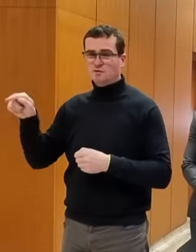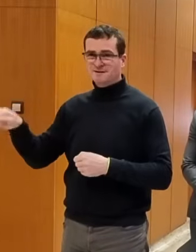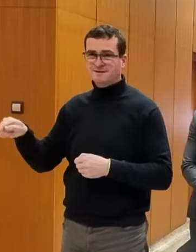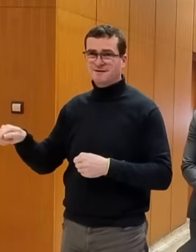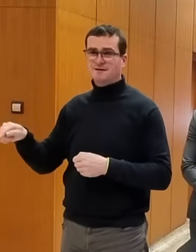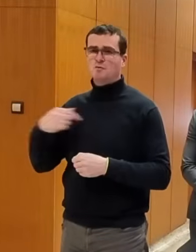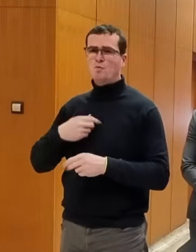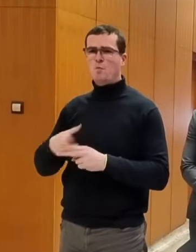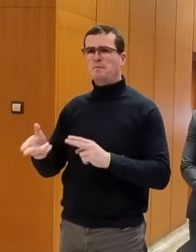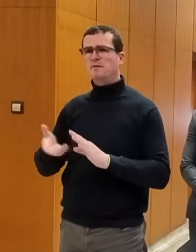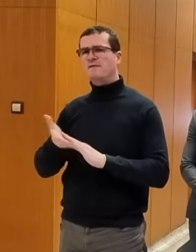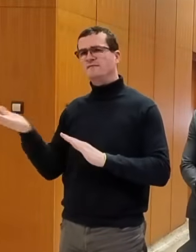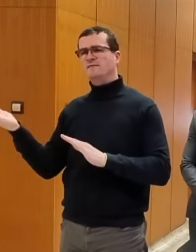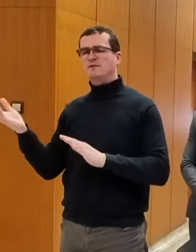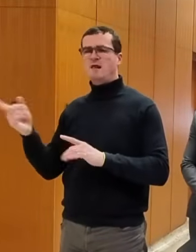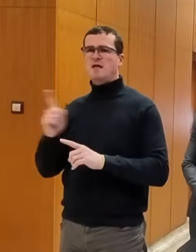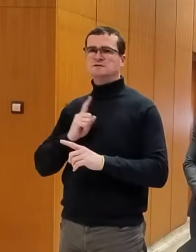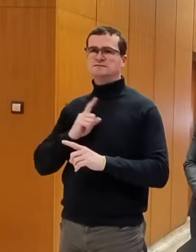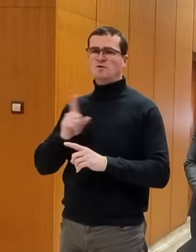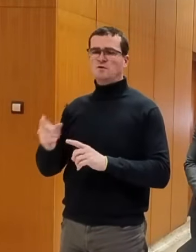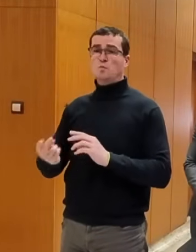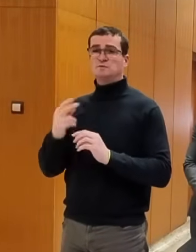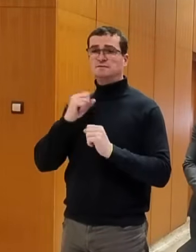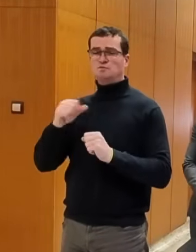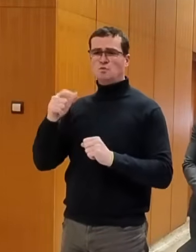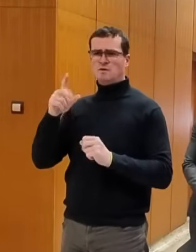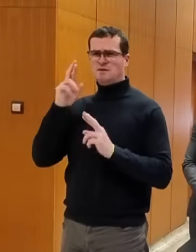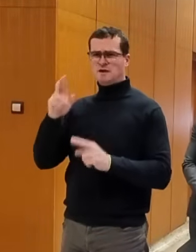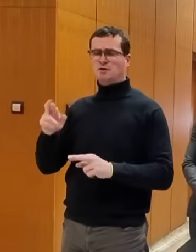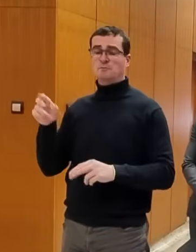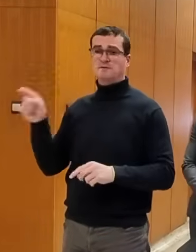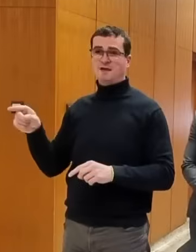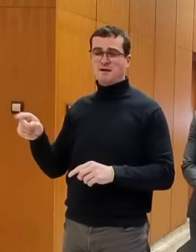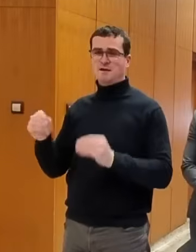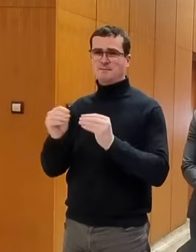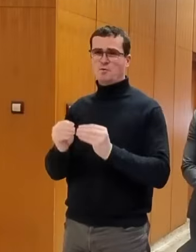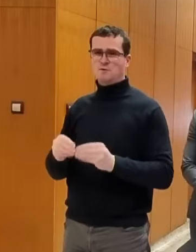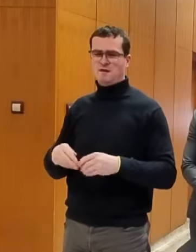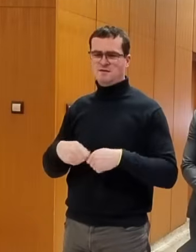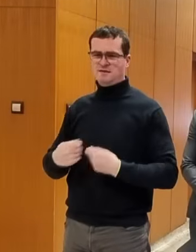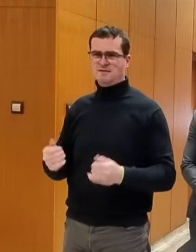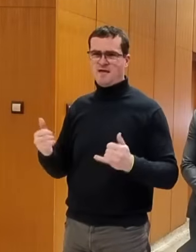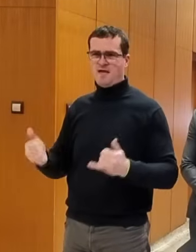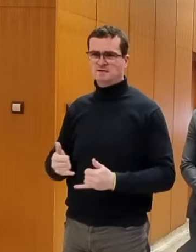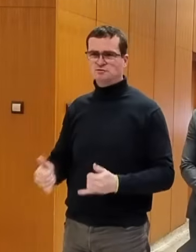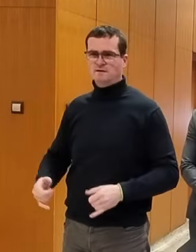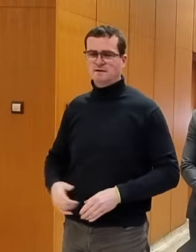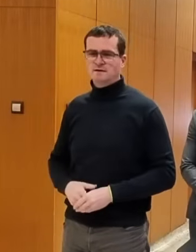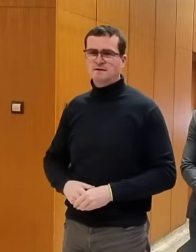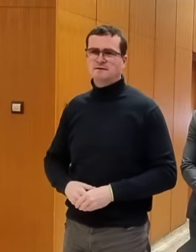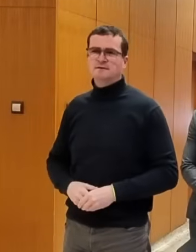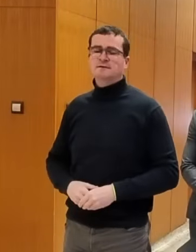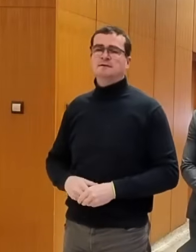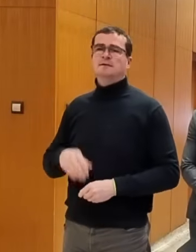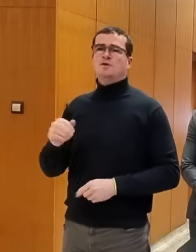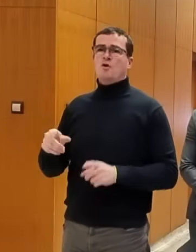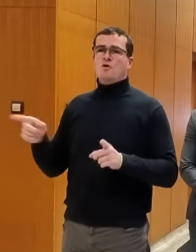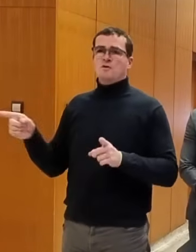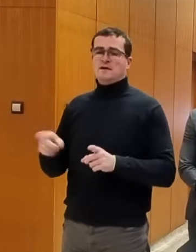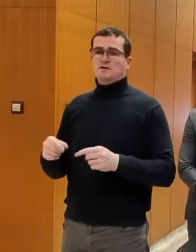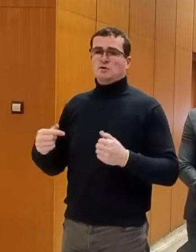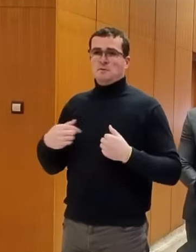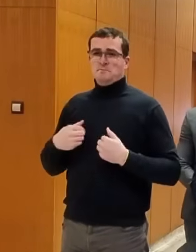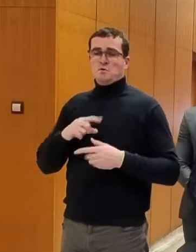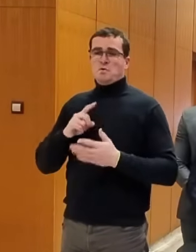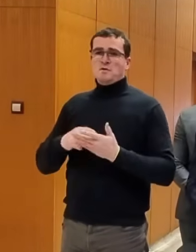prokurátora a pôjde si úplne svojím, dokonca aj ústavného súdu, tak takýto model predsa nemôže fungovať. Čiže toľko na úvod z mojej strany,